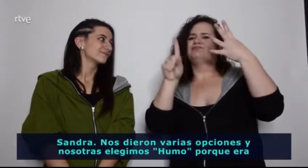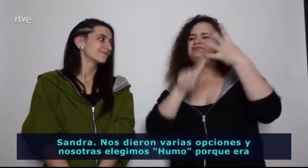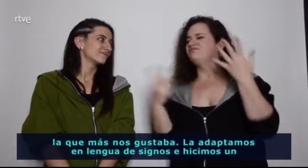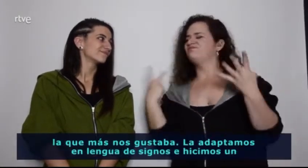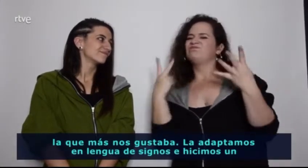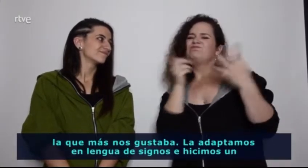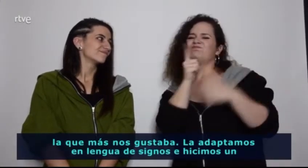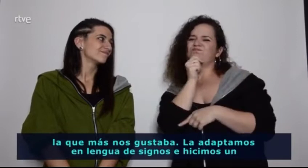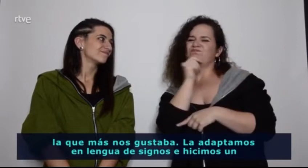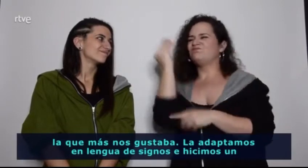la que más nos gustaba.